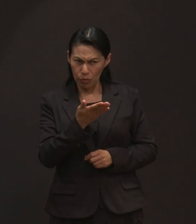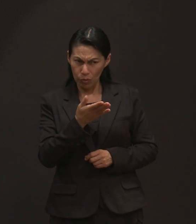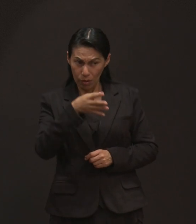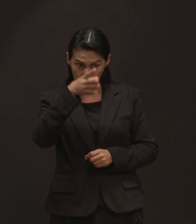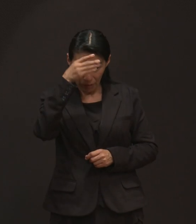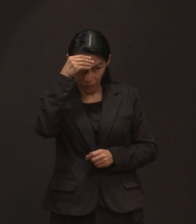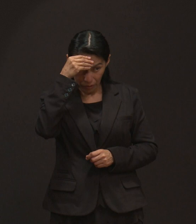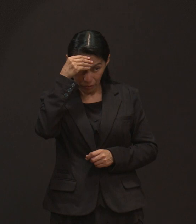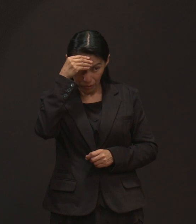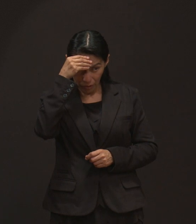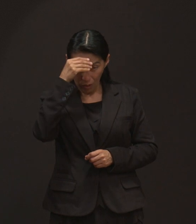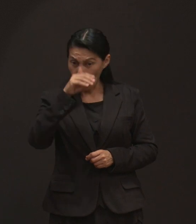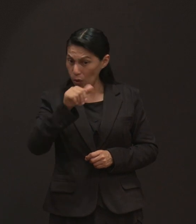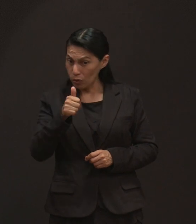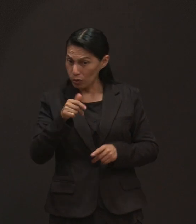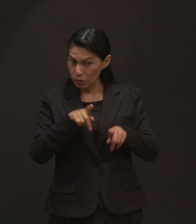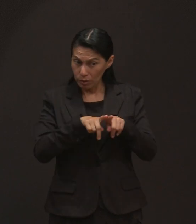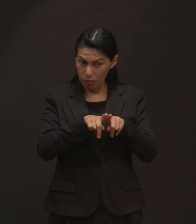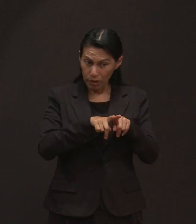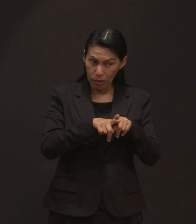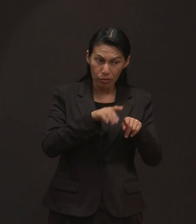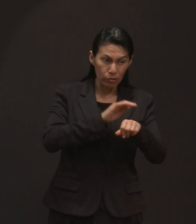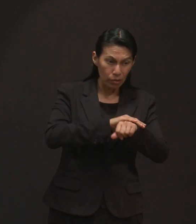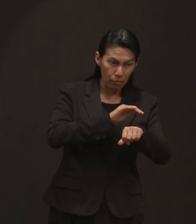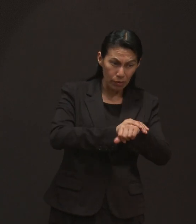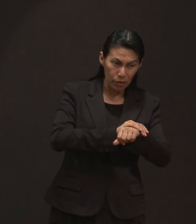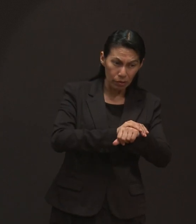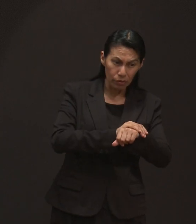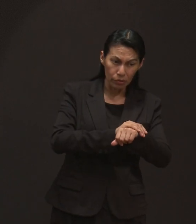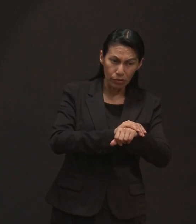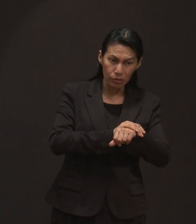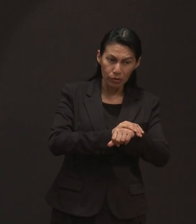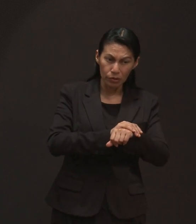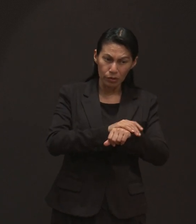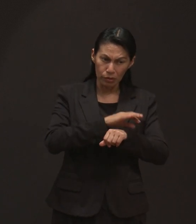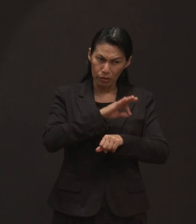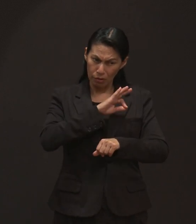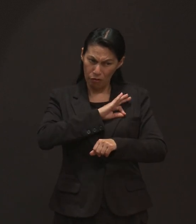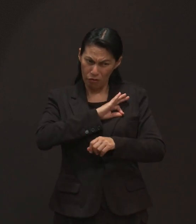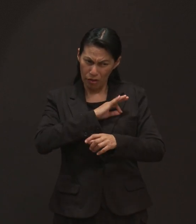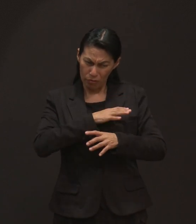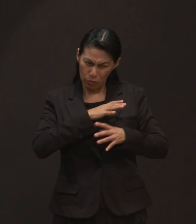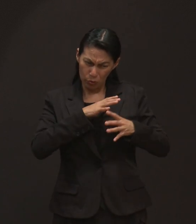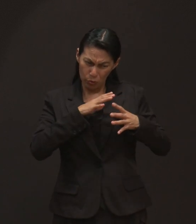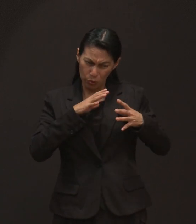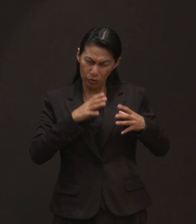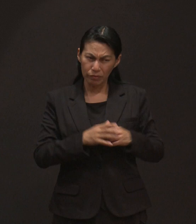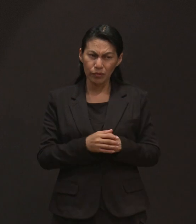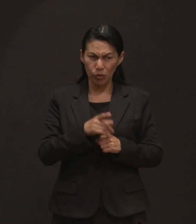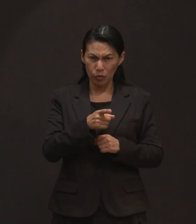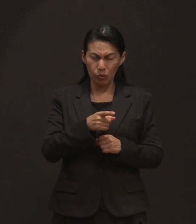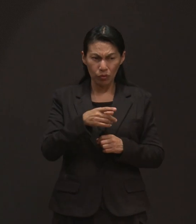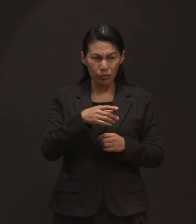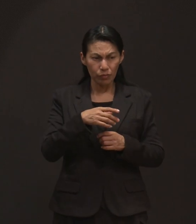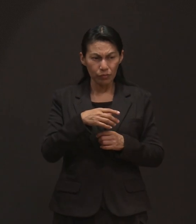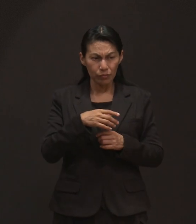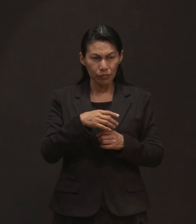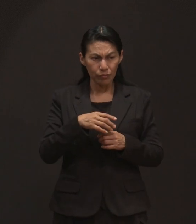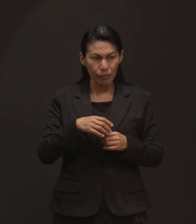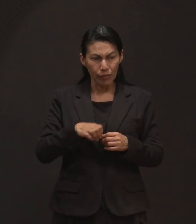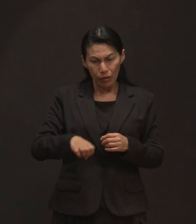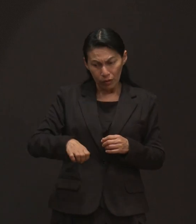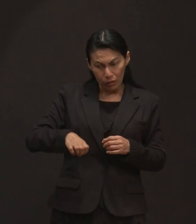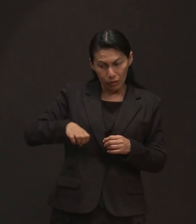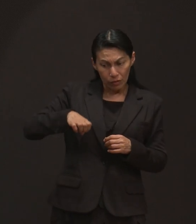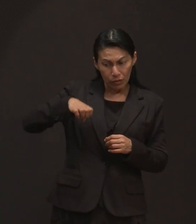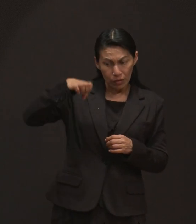aprendiste con la enseñanza de otros hermanos, amigos de la fe, y allí fuiste creciendo en